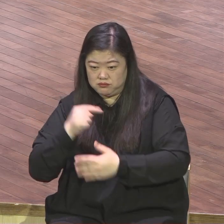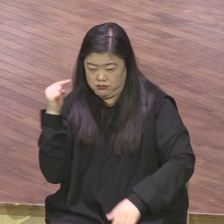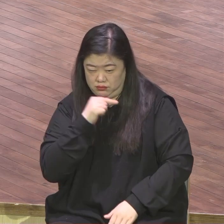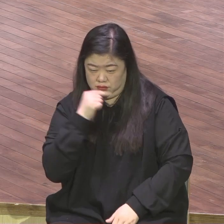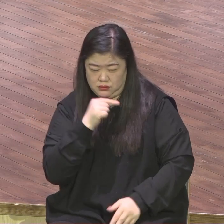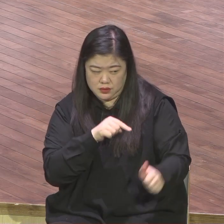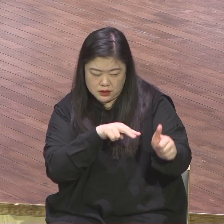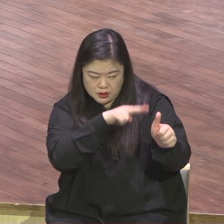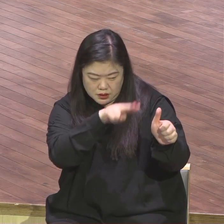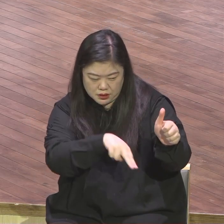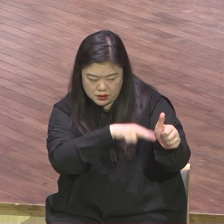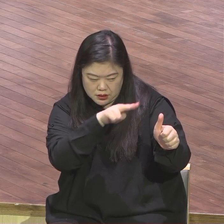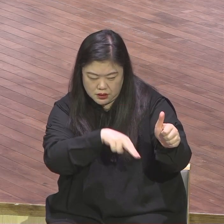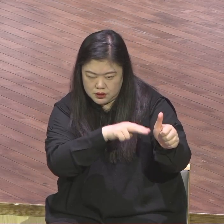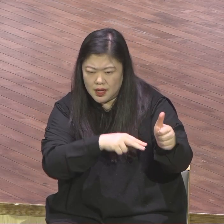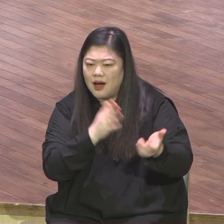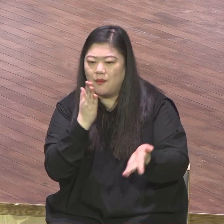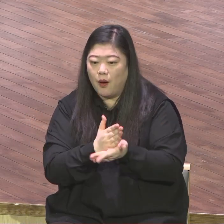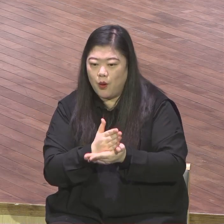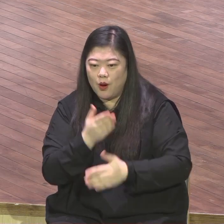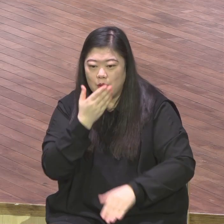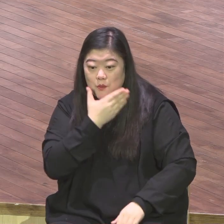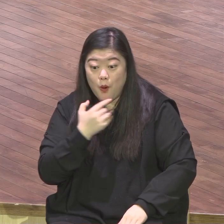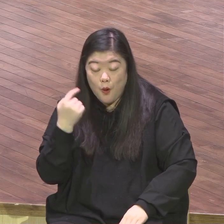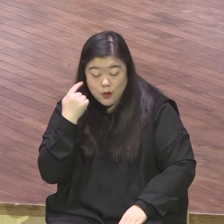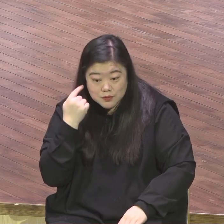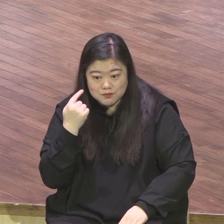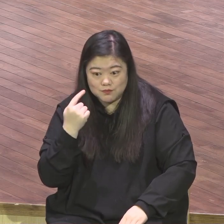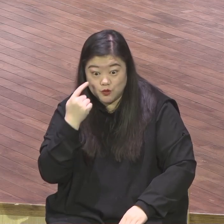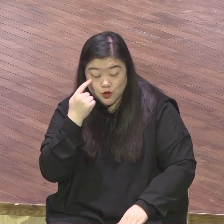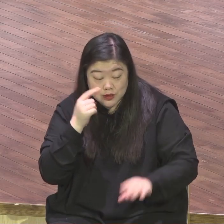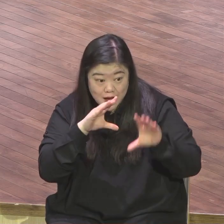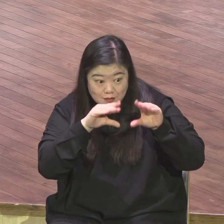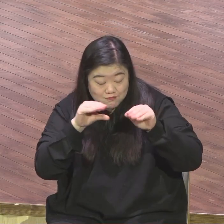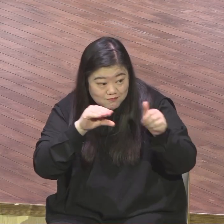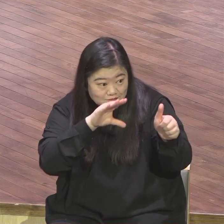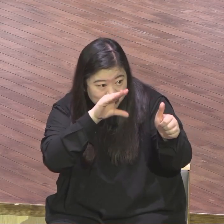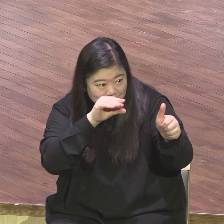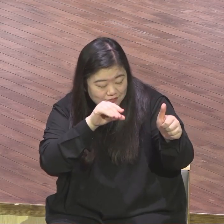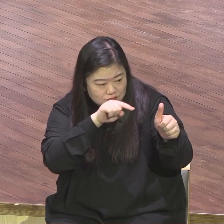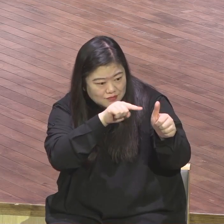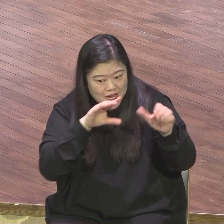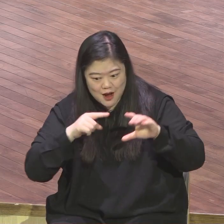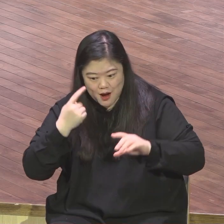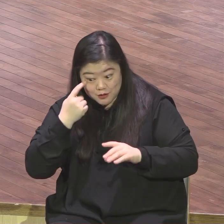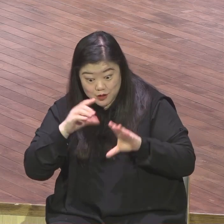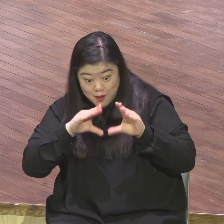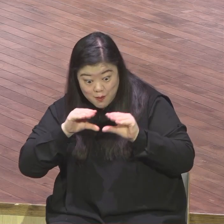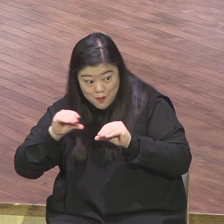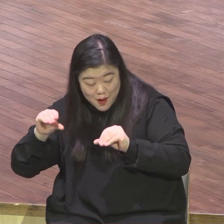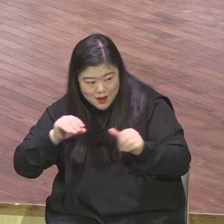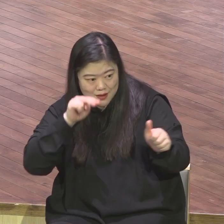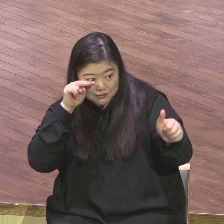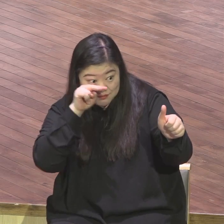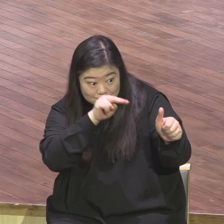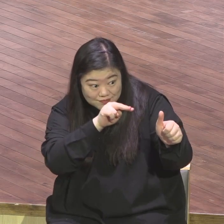바라봐라. 한 영혼이 천하보다 귀하고 여기시는 예수님의 심정으로 그럼 상대방 좀 바라봐라.